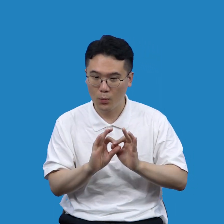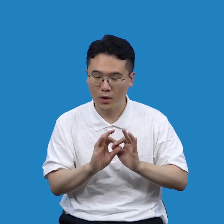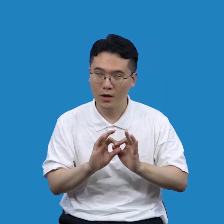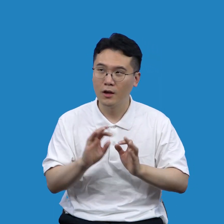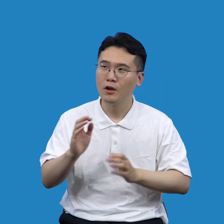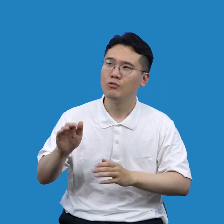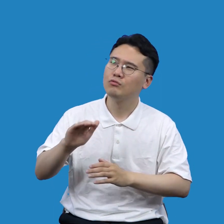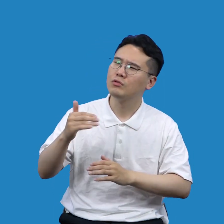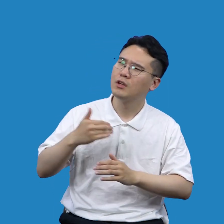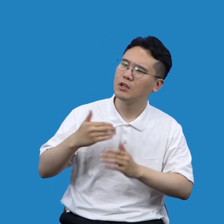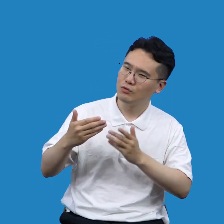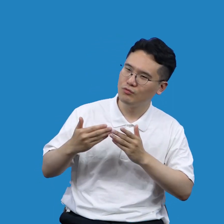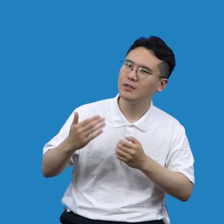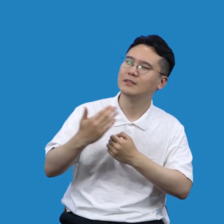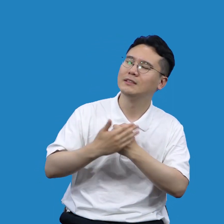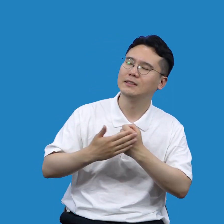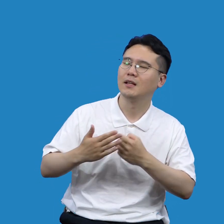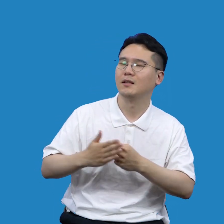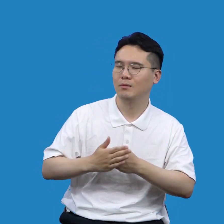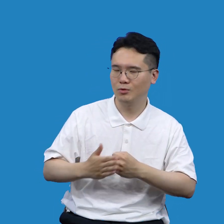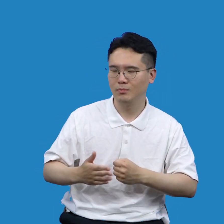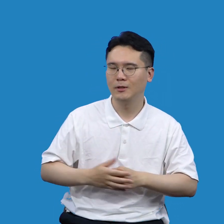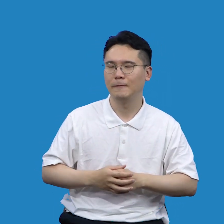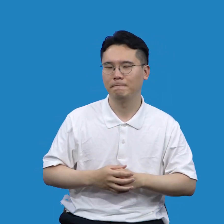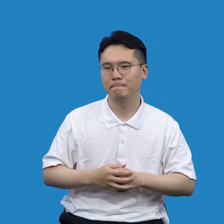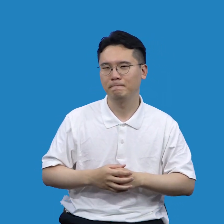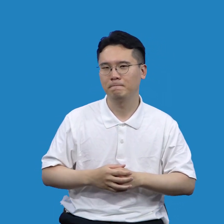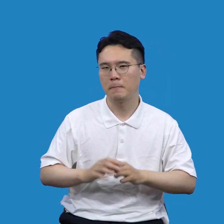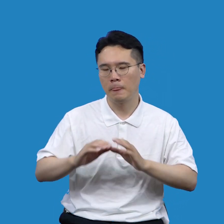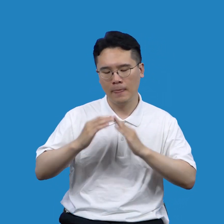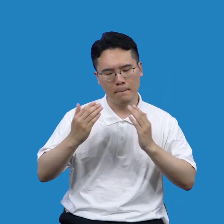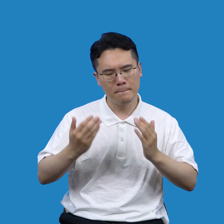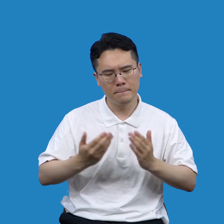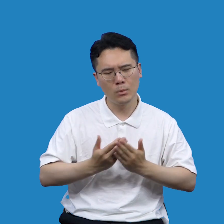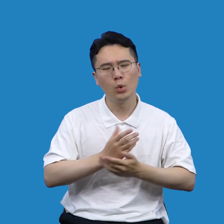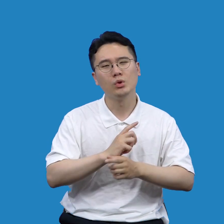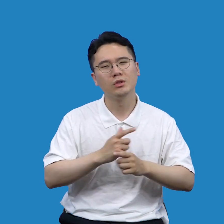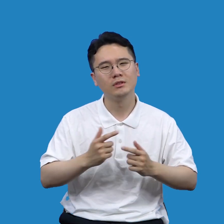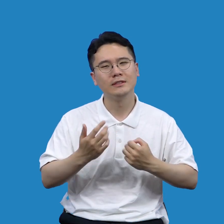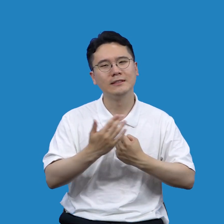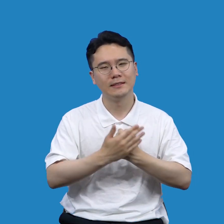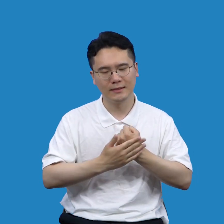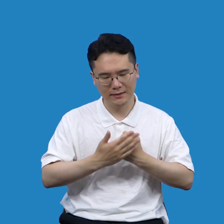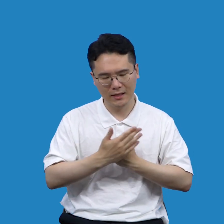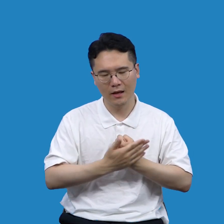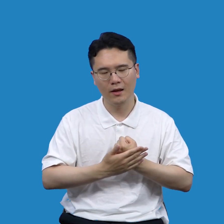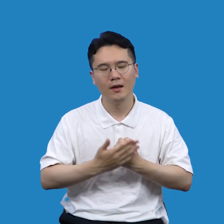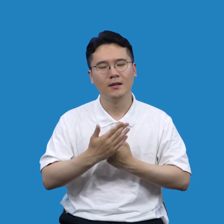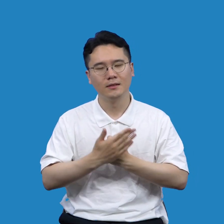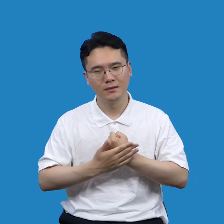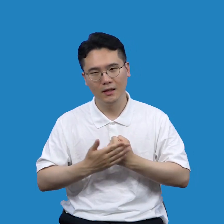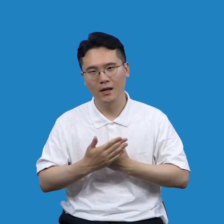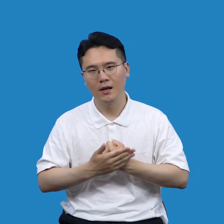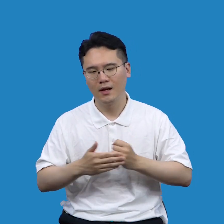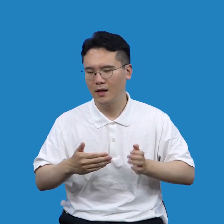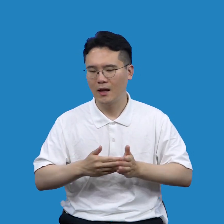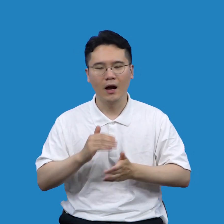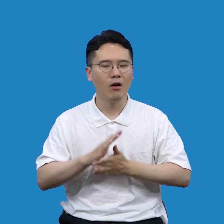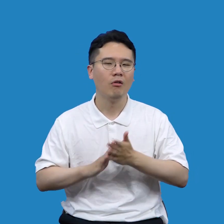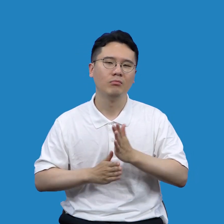주셨던 그 은혜 때문입니다. 모든 것이 은혜, 은혜, 은혜, 한없는